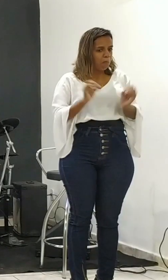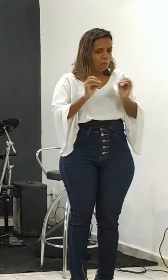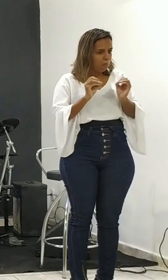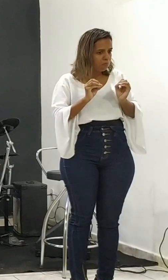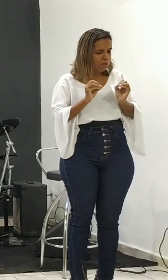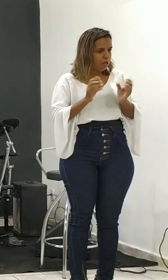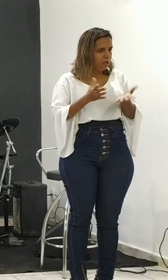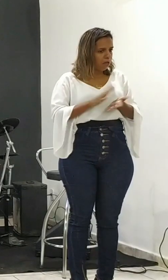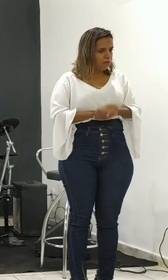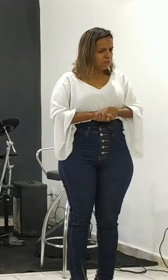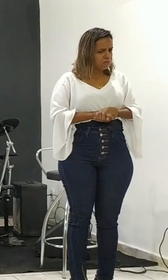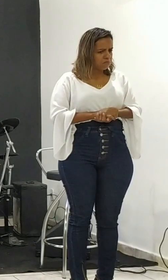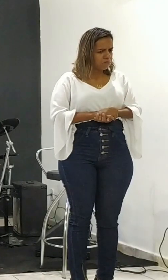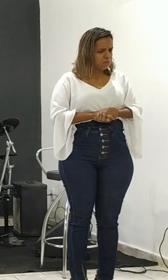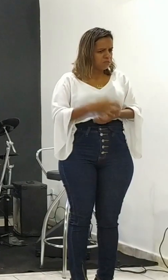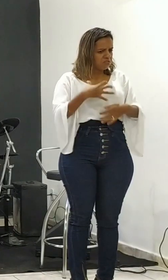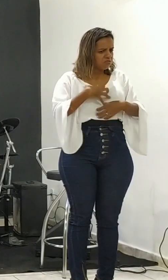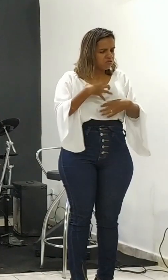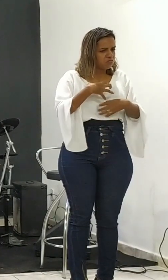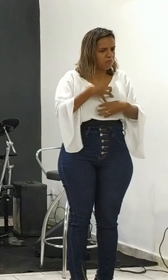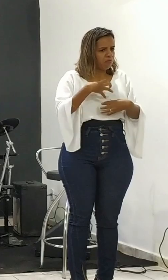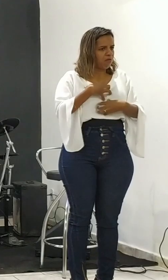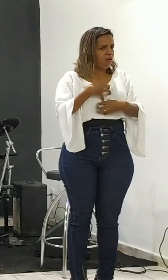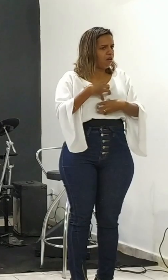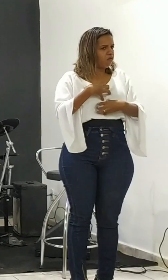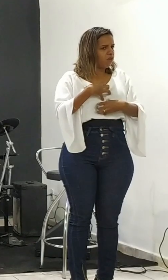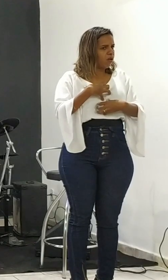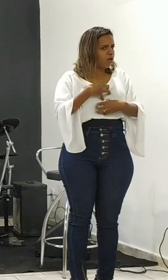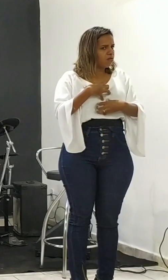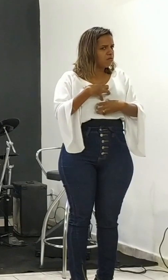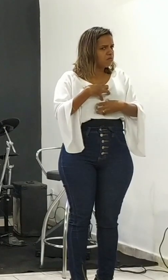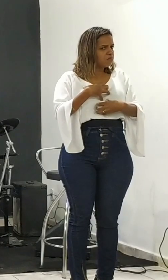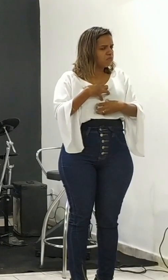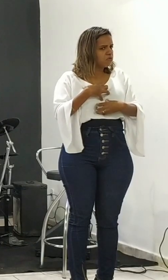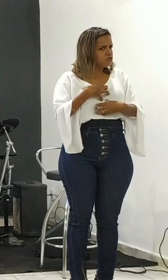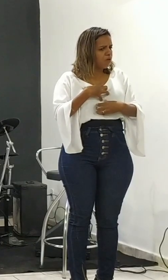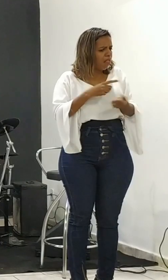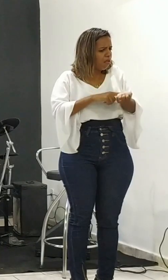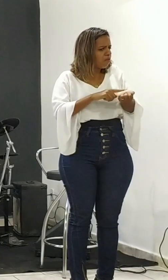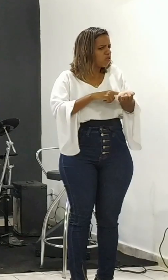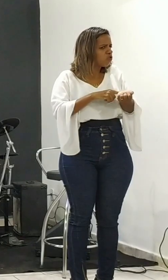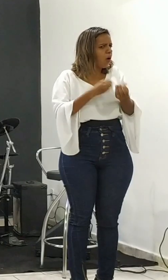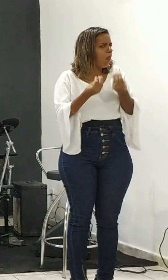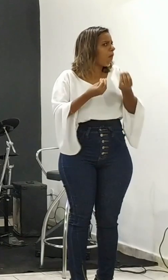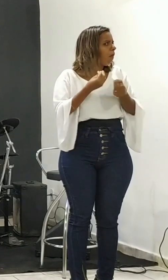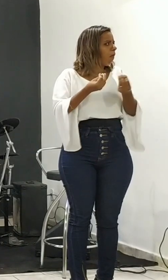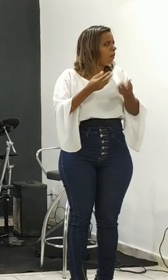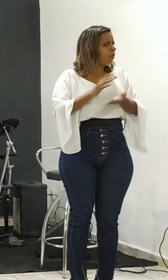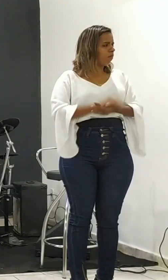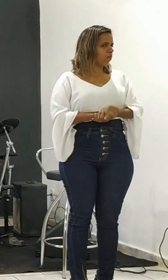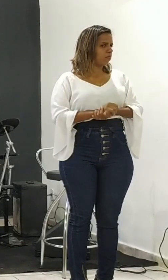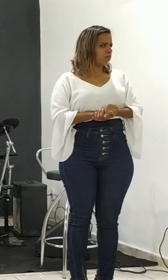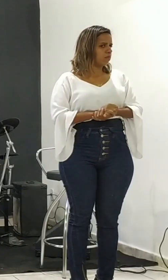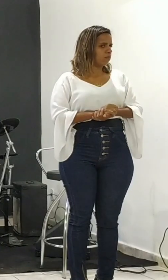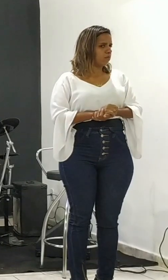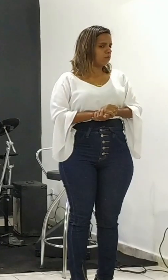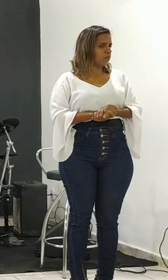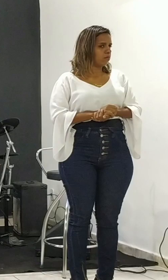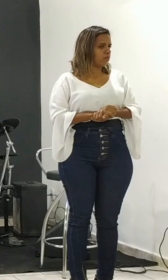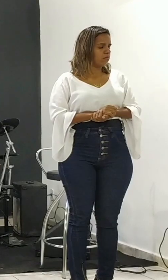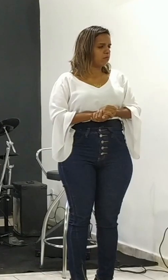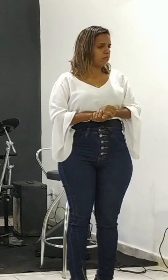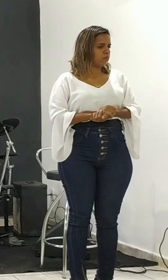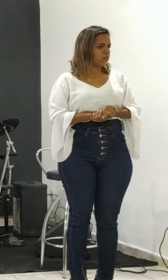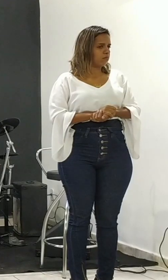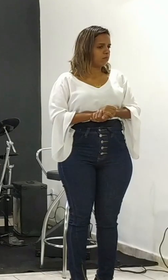Nenhum tipo de sintomas te leva a esse tipo de alergia, Dona Maria. Olha, Dona